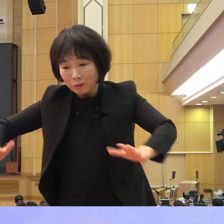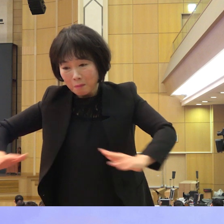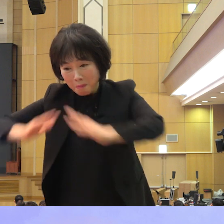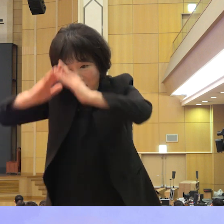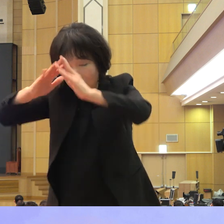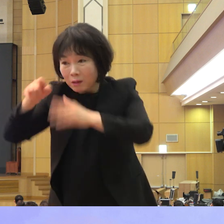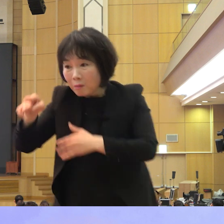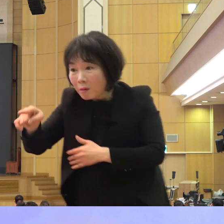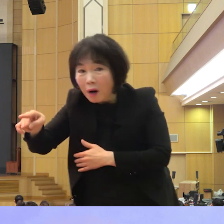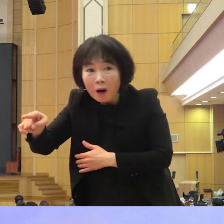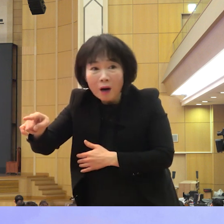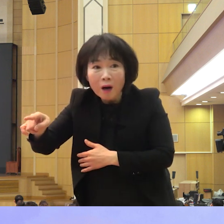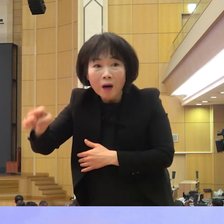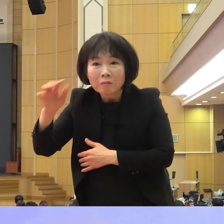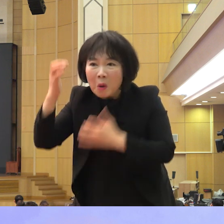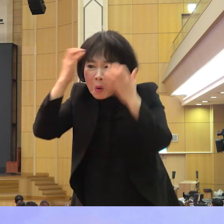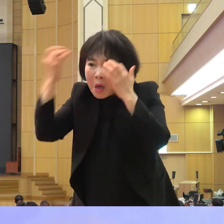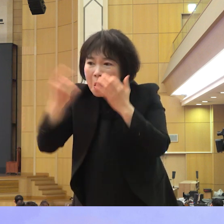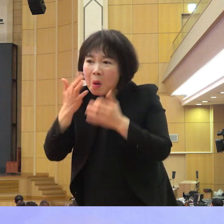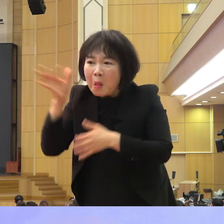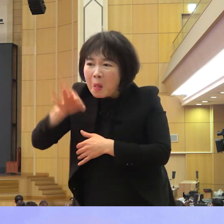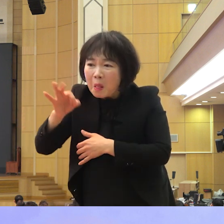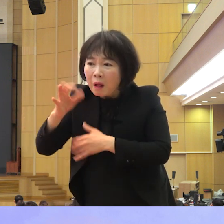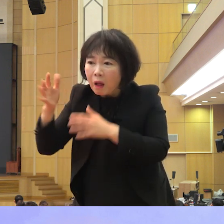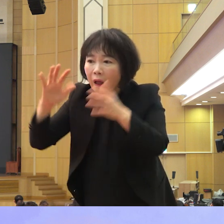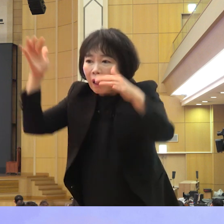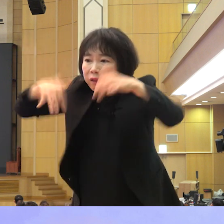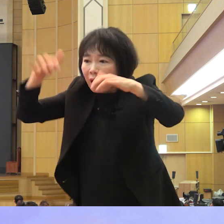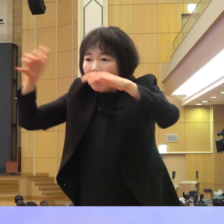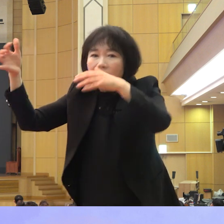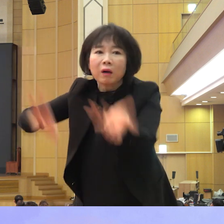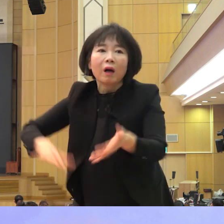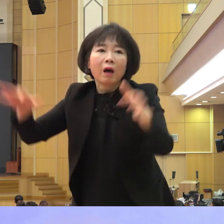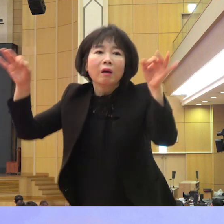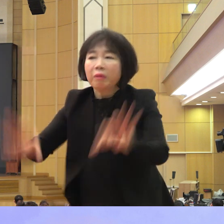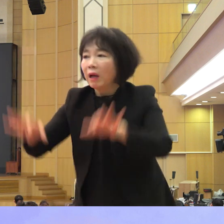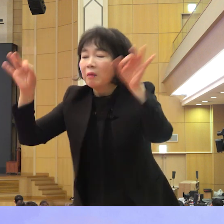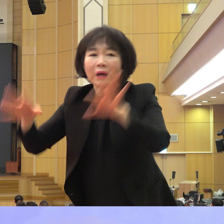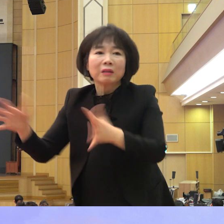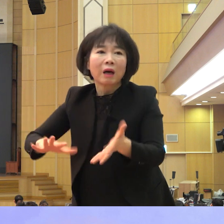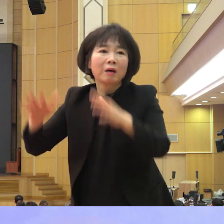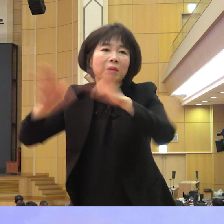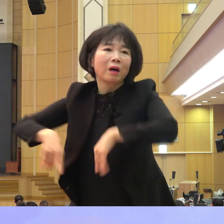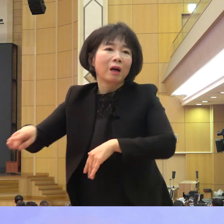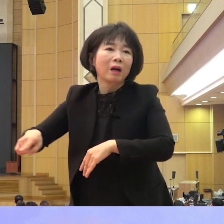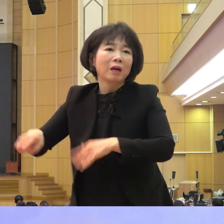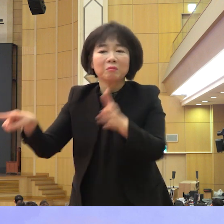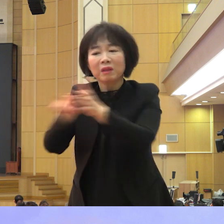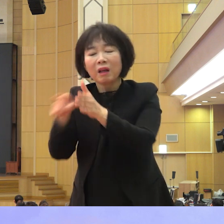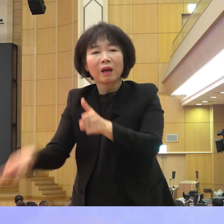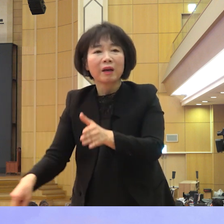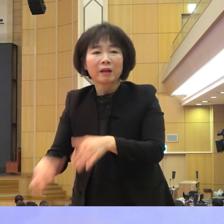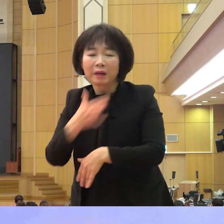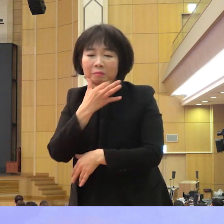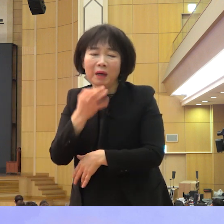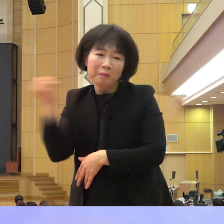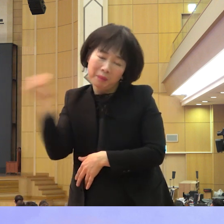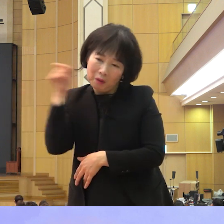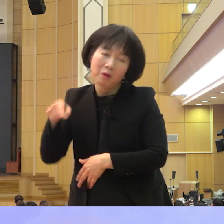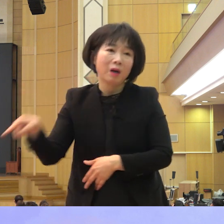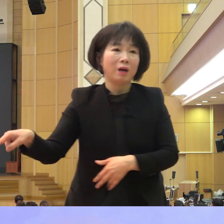위에 지은 집과 같은 그런 교회가 돼버리면 그건 안 되는 것입니다. 오늘 말씀은 믿음의